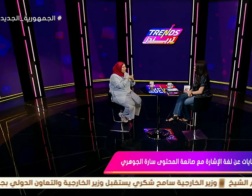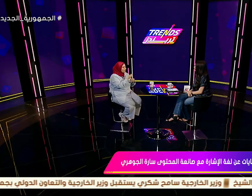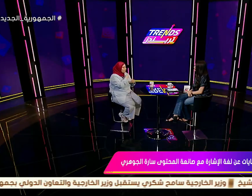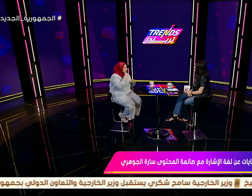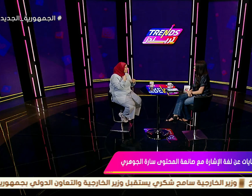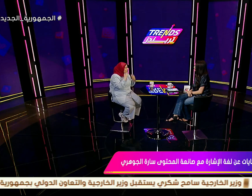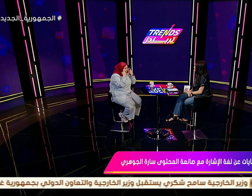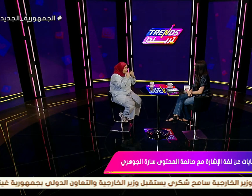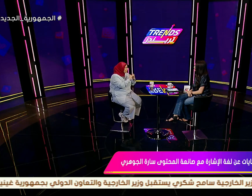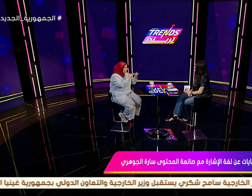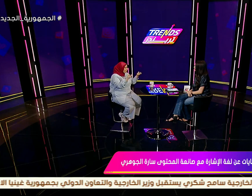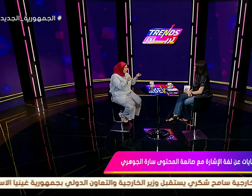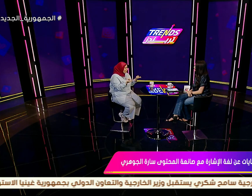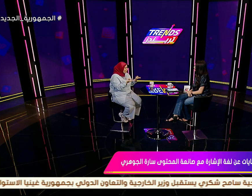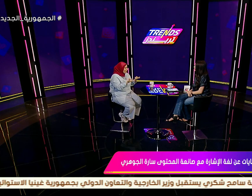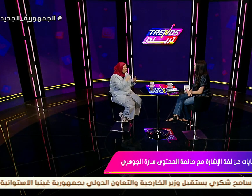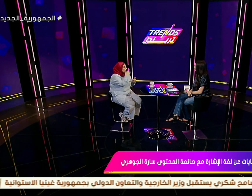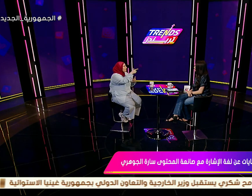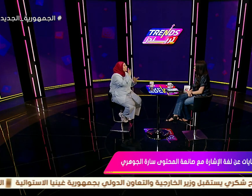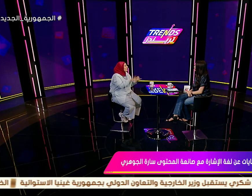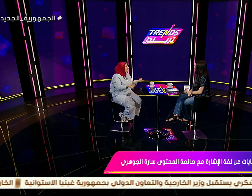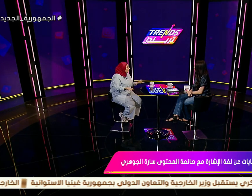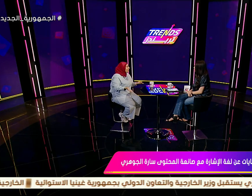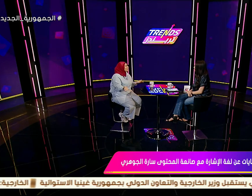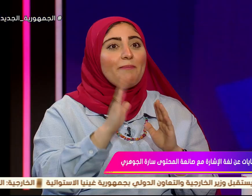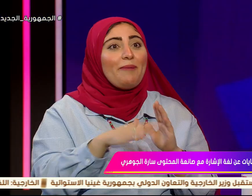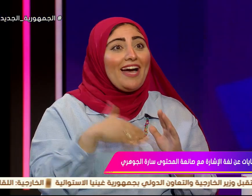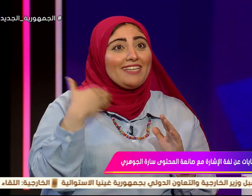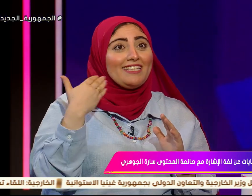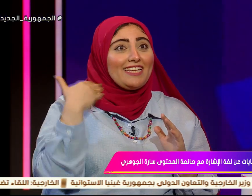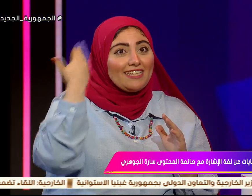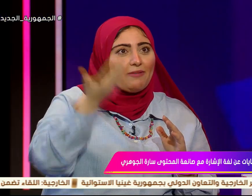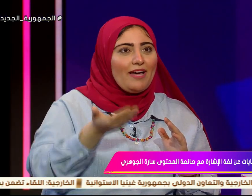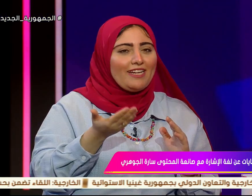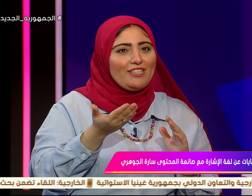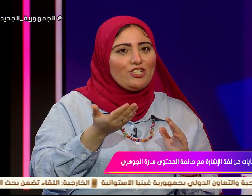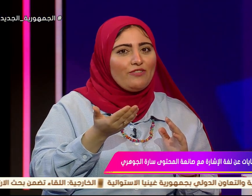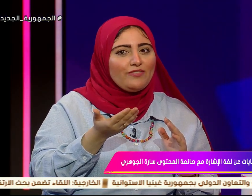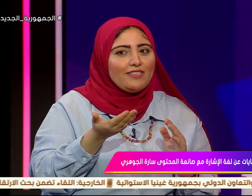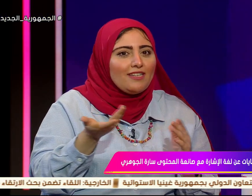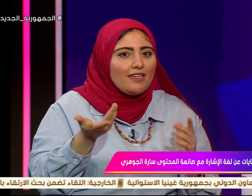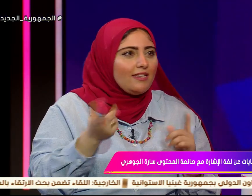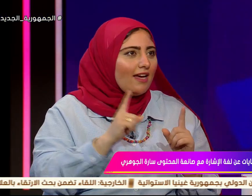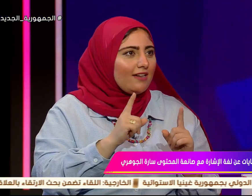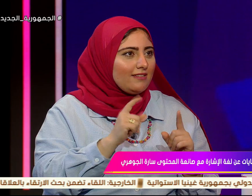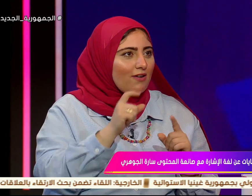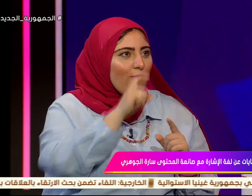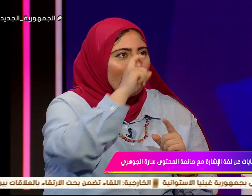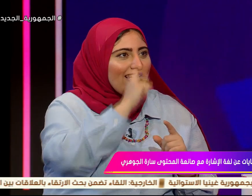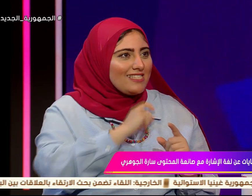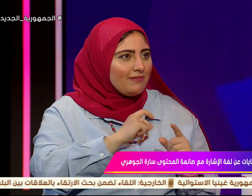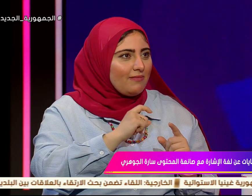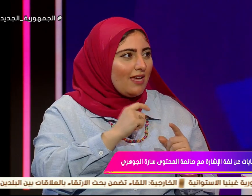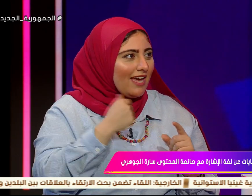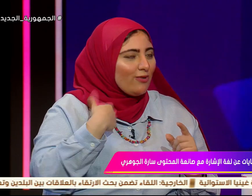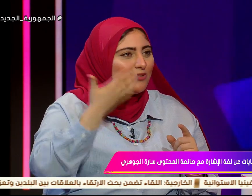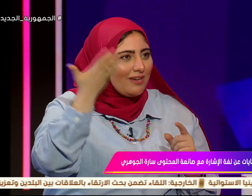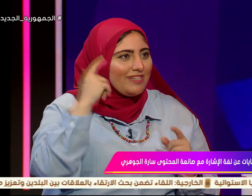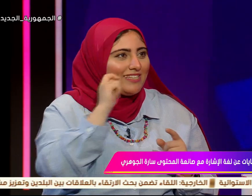مع الدكتور ما كانش بيفهم هو انت بتقول ايه بعد كده بقى انا اكتشفت ان لا هو لازم انا كنت قبل كده